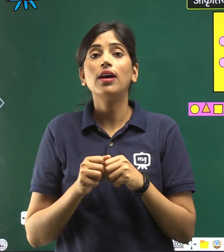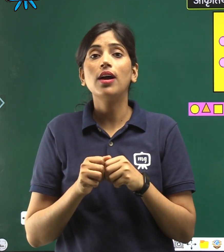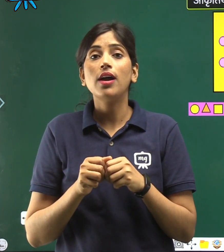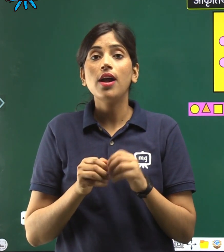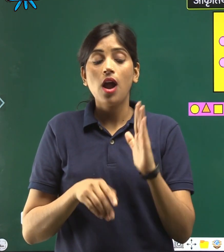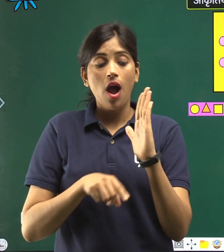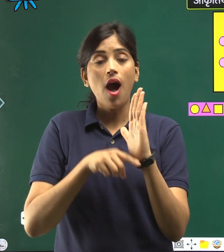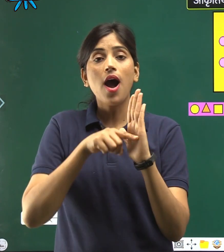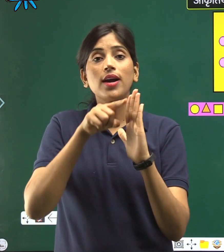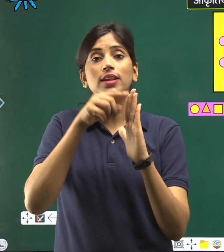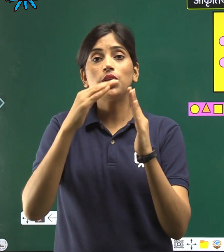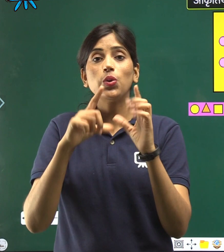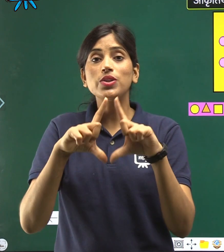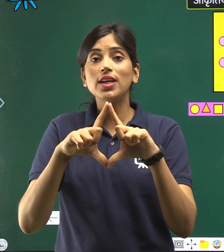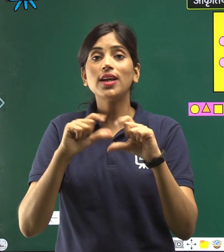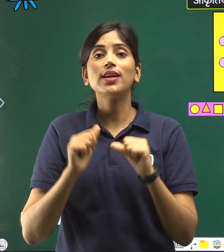आकृतियों से